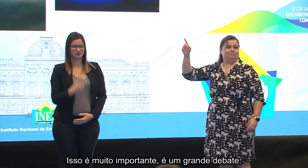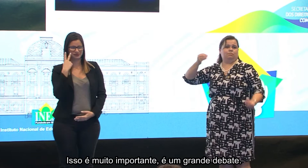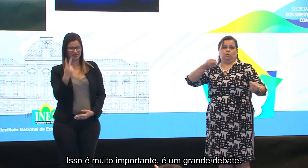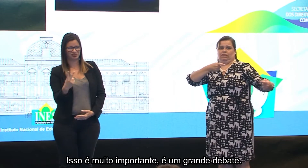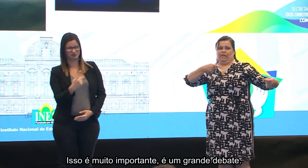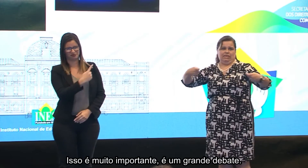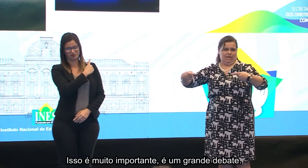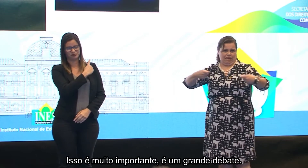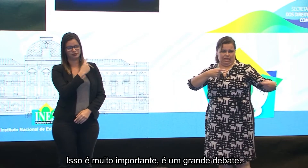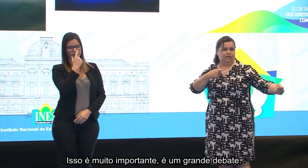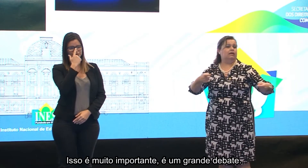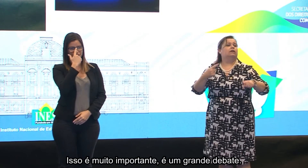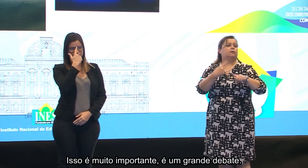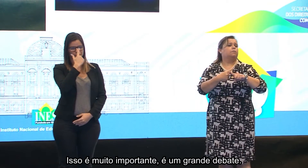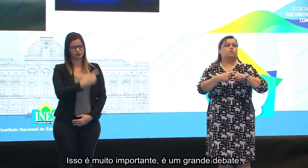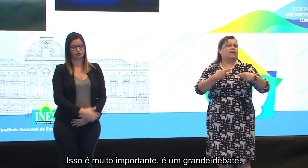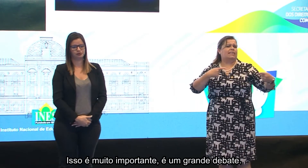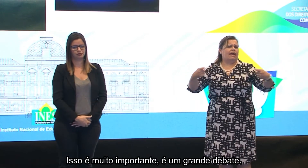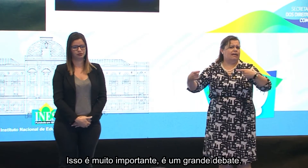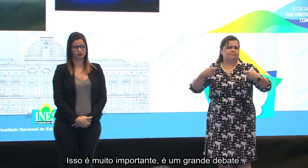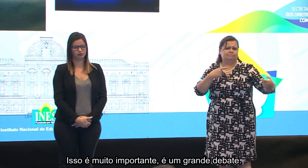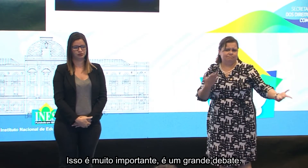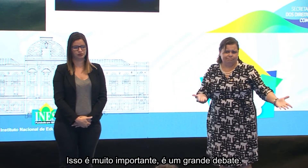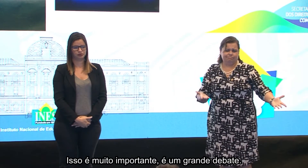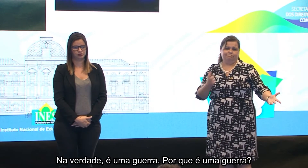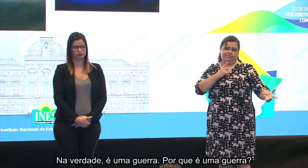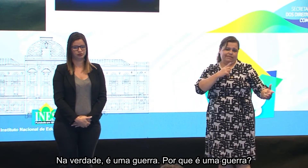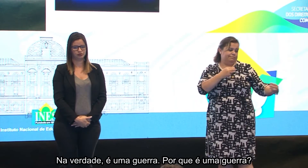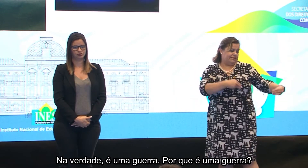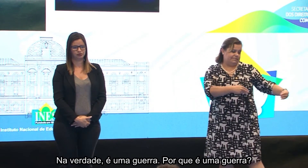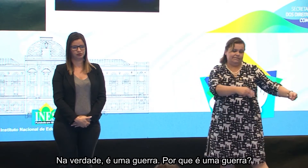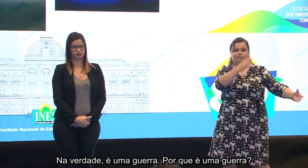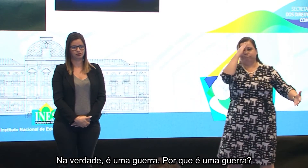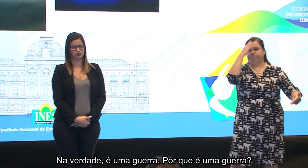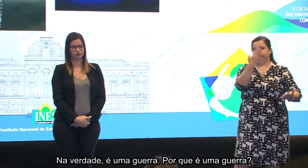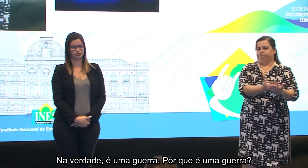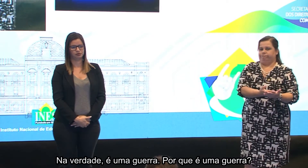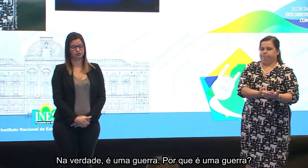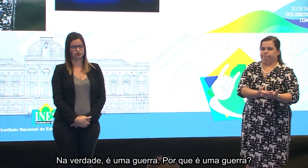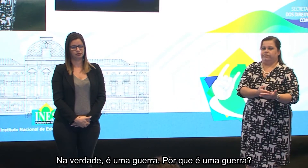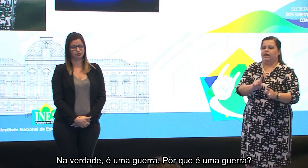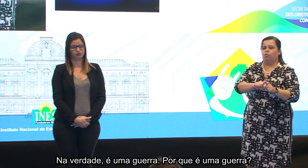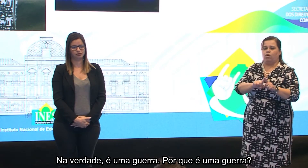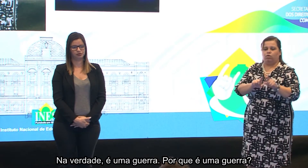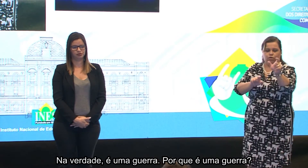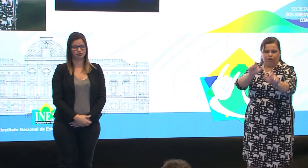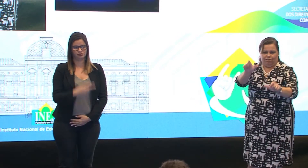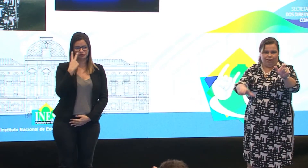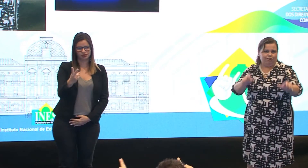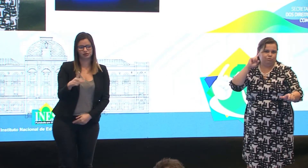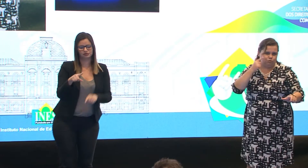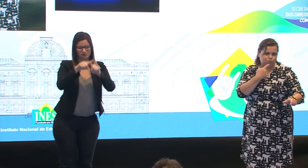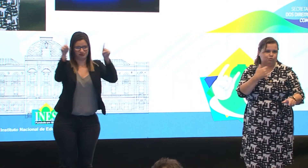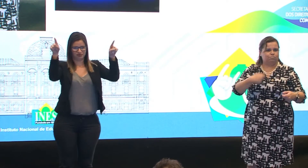Isso é muito importante, é um grande debate. Na verdade, é uma guerra. E por que uma guerra?